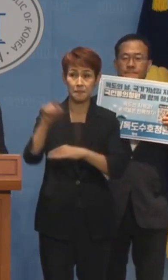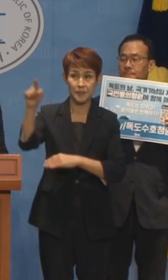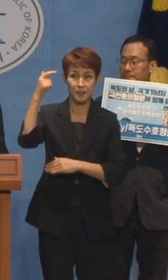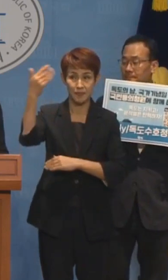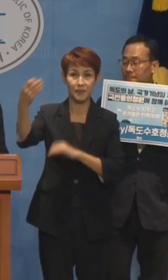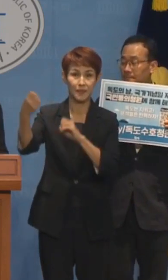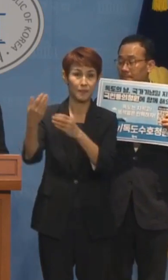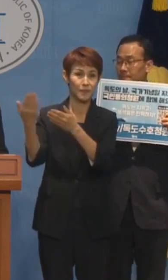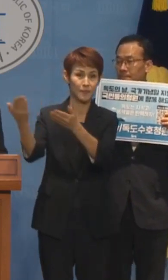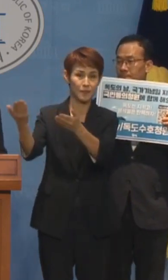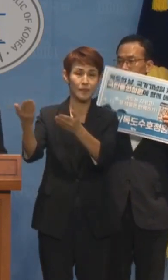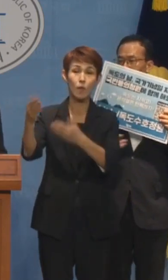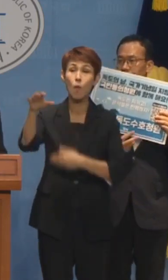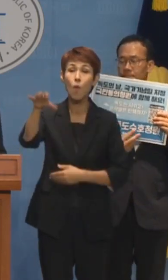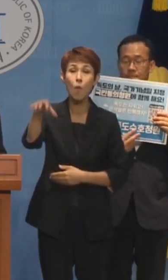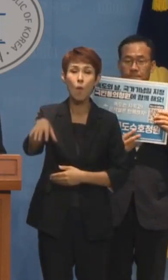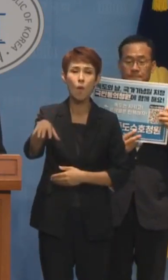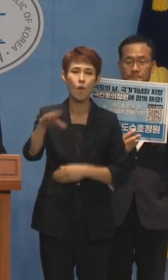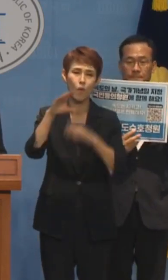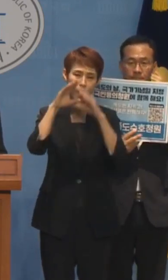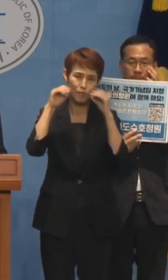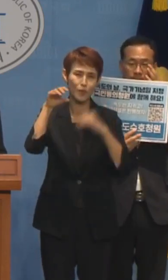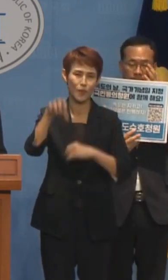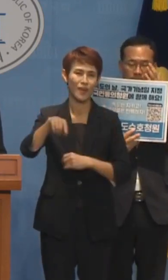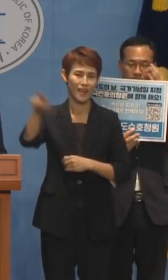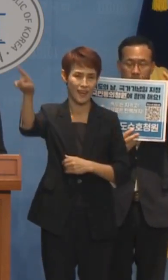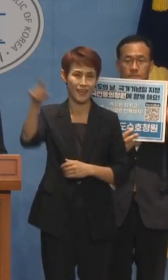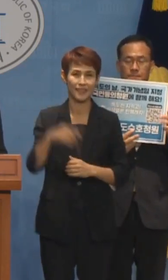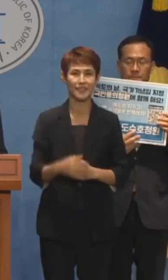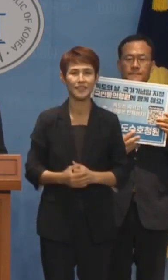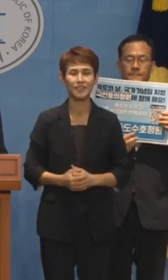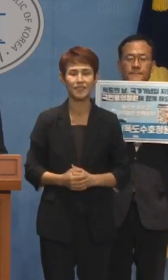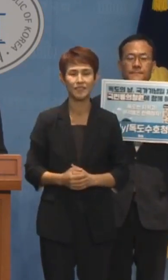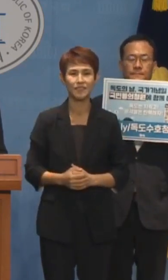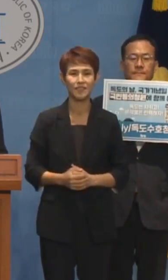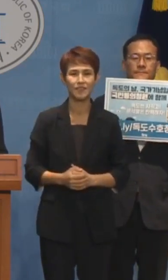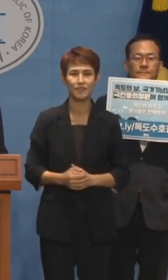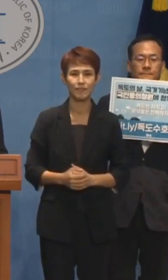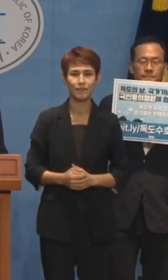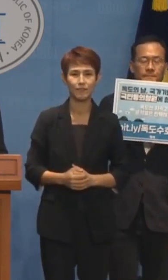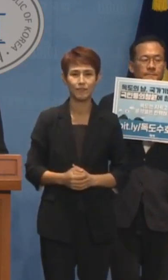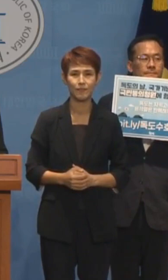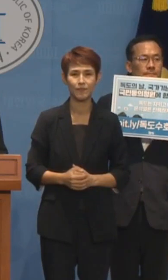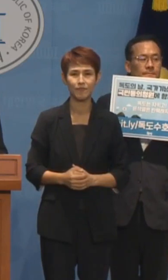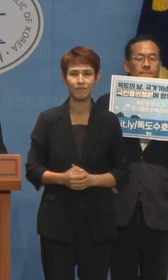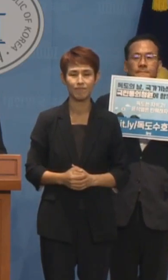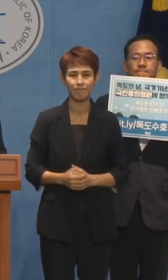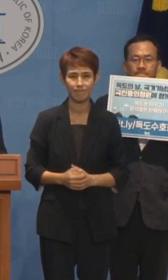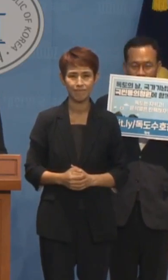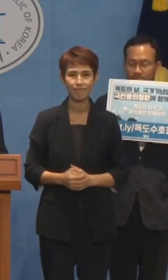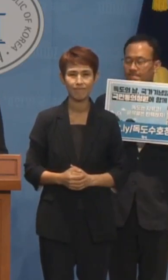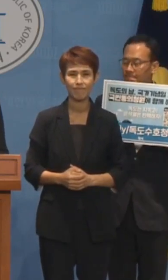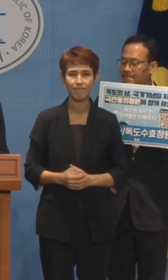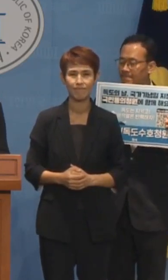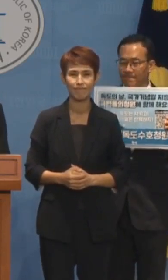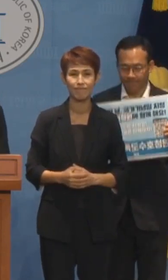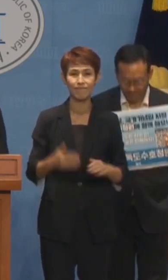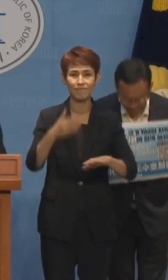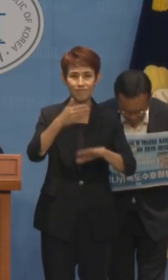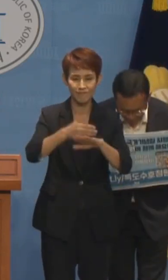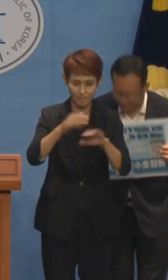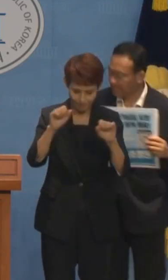저희들이 광화문 그 집회 원장에 가야 되기 때문에 앞에 선 브리핑을 했습니다 예 선 브리핑으로 대신하는 걸 하도록 하겠습니다